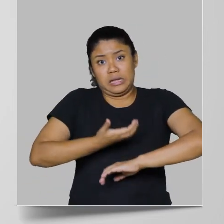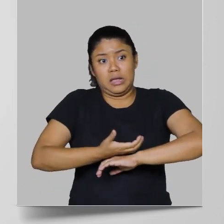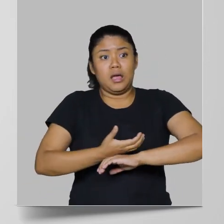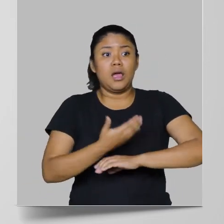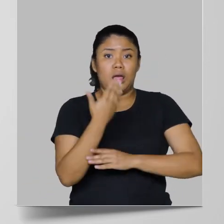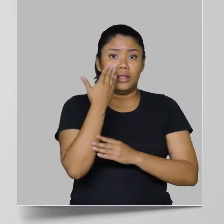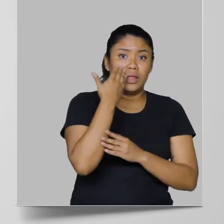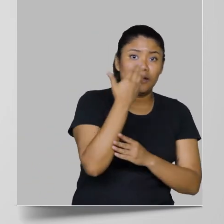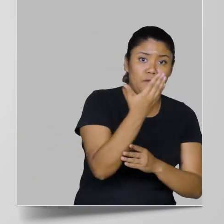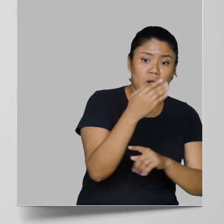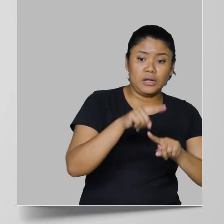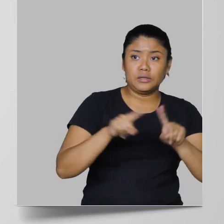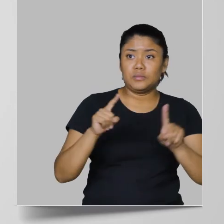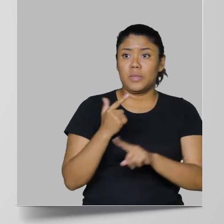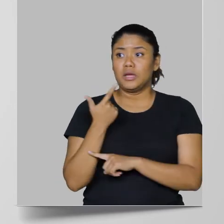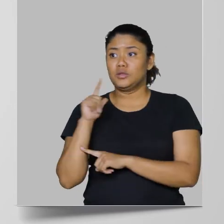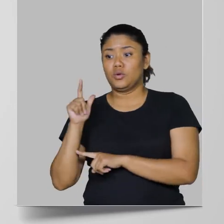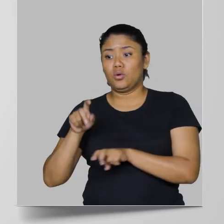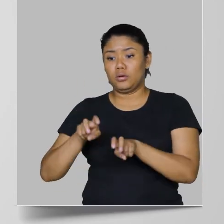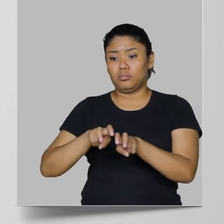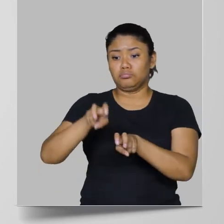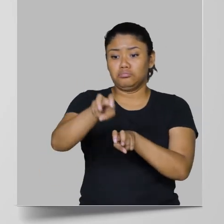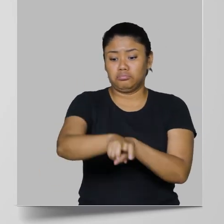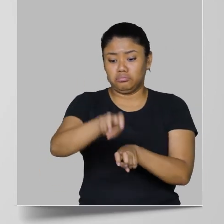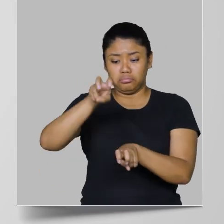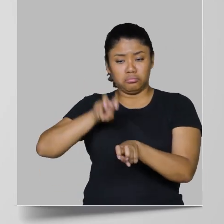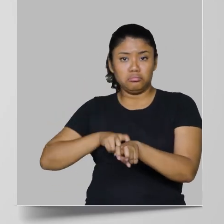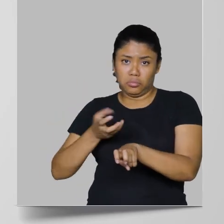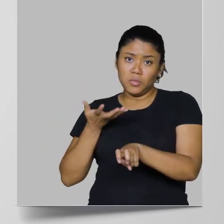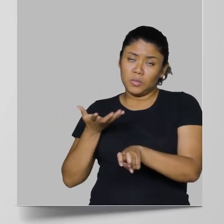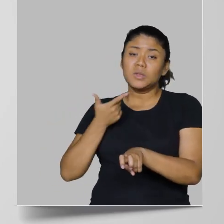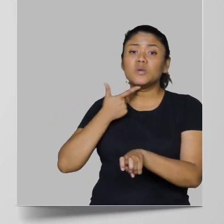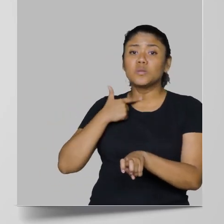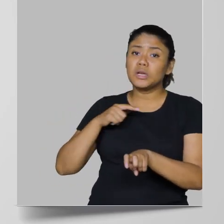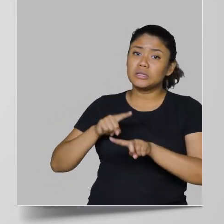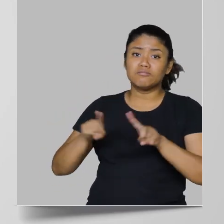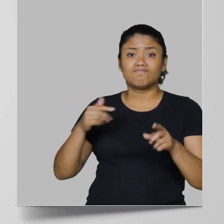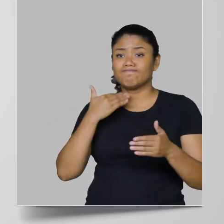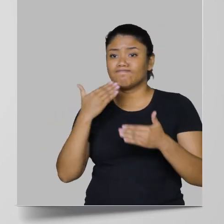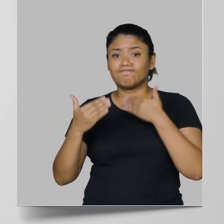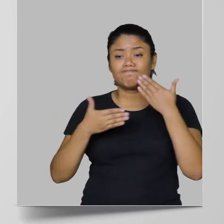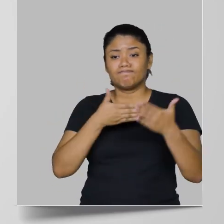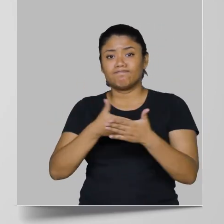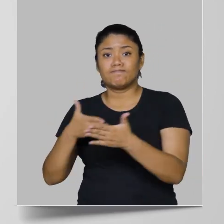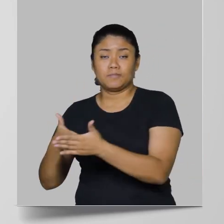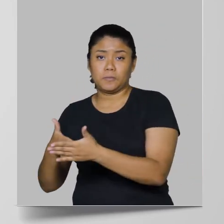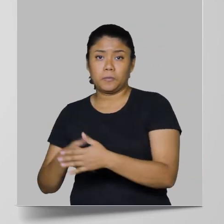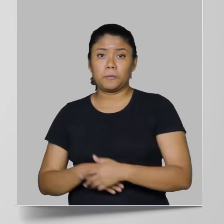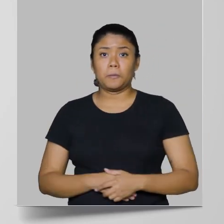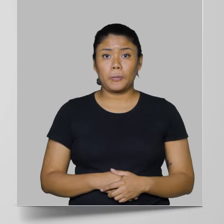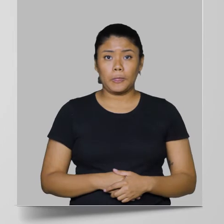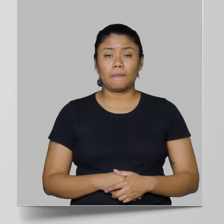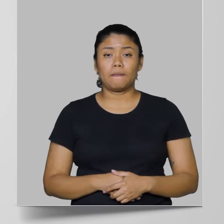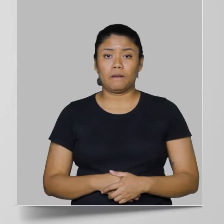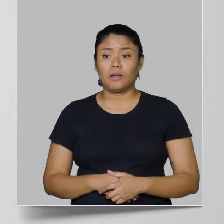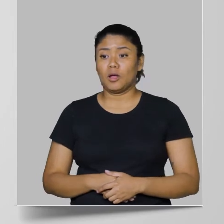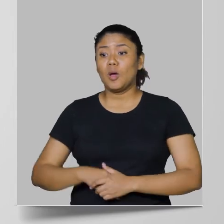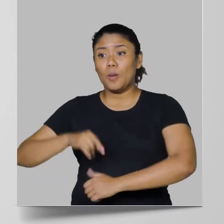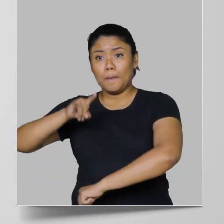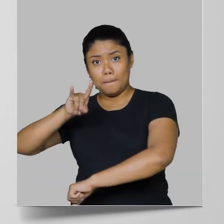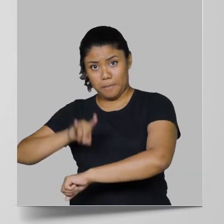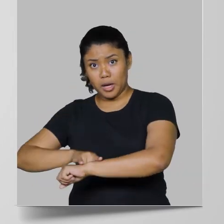de ser pessoa com deficiência e passei a ter uma experiência totalmente diferente, né? Naquele primeiro momento me pareceu